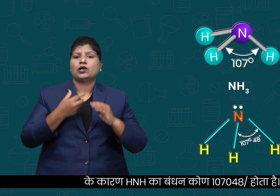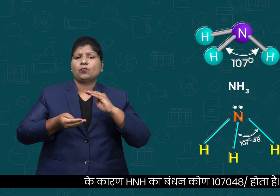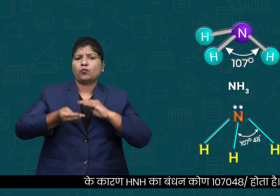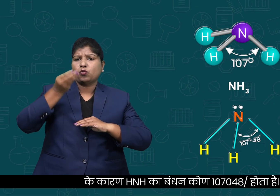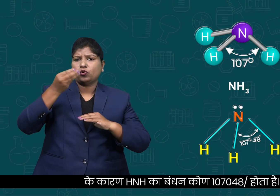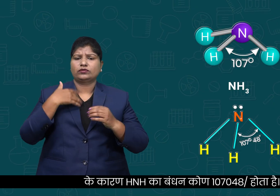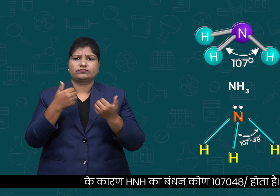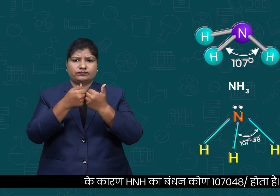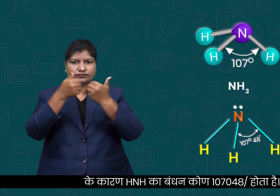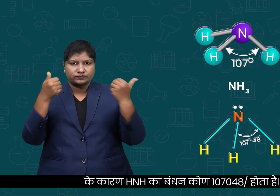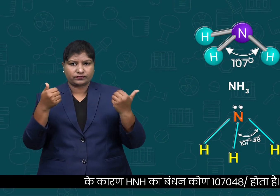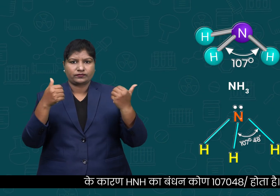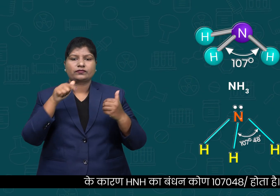107048 होता है।